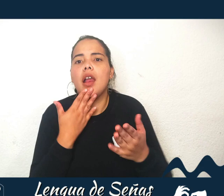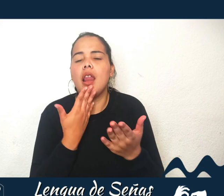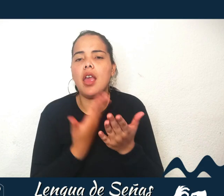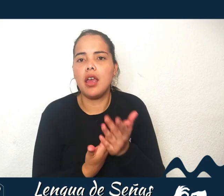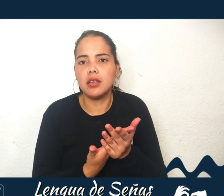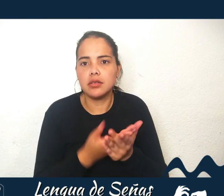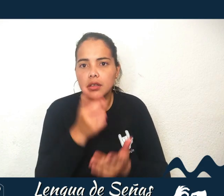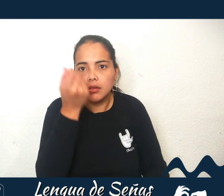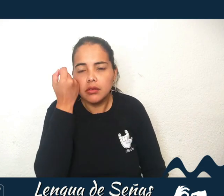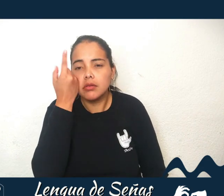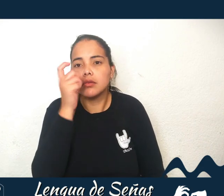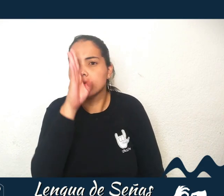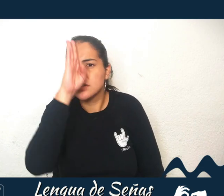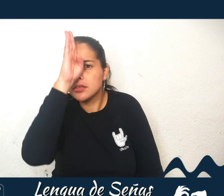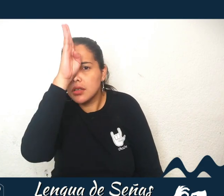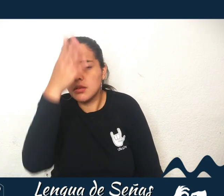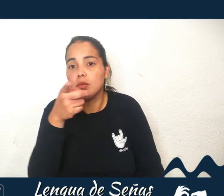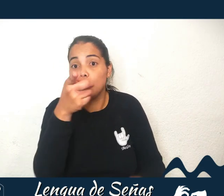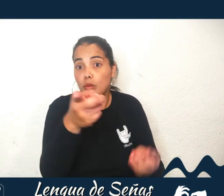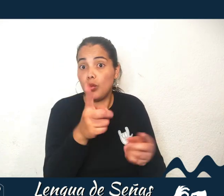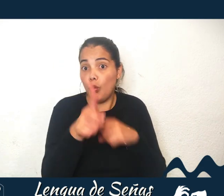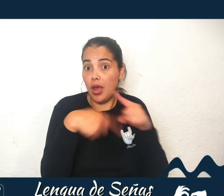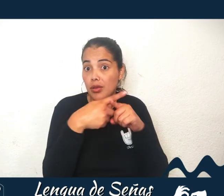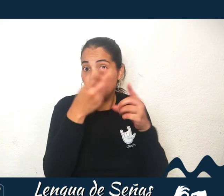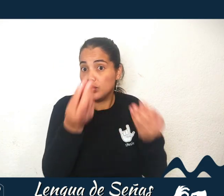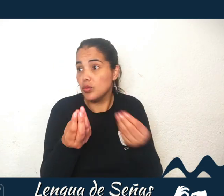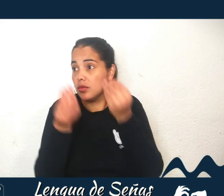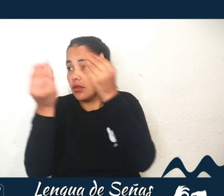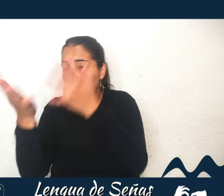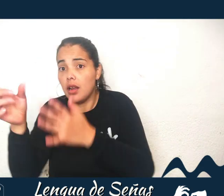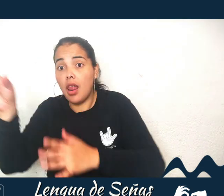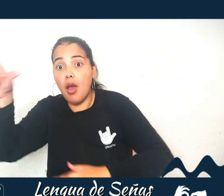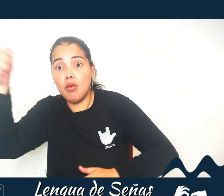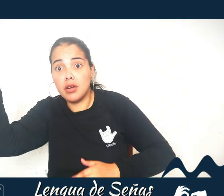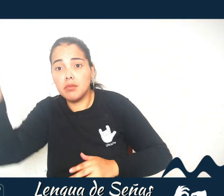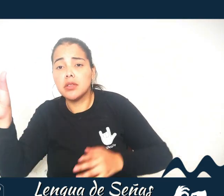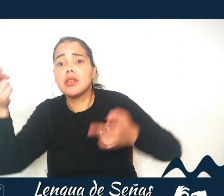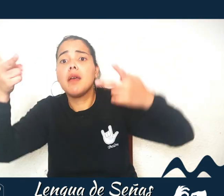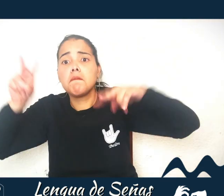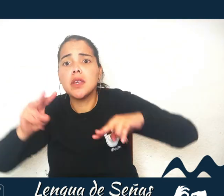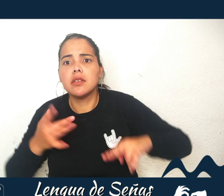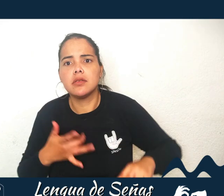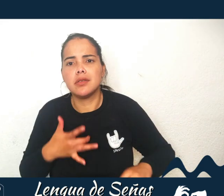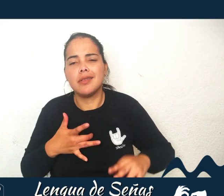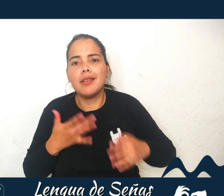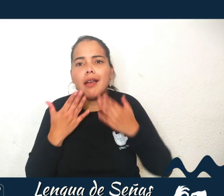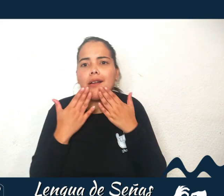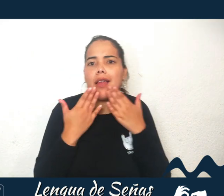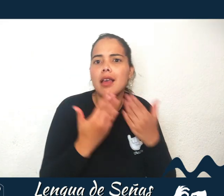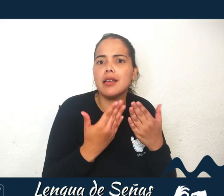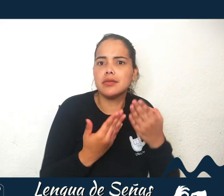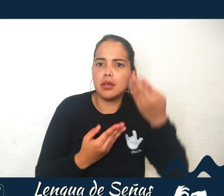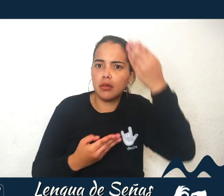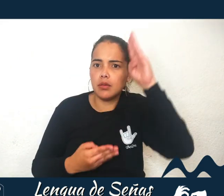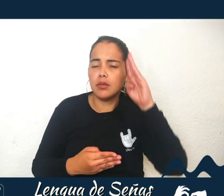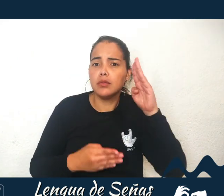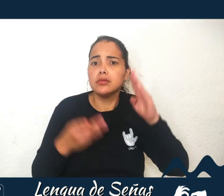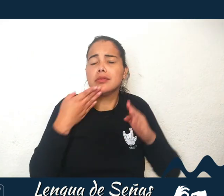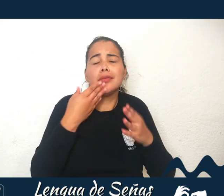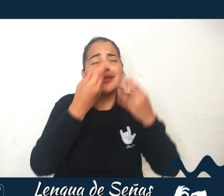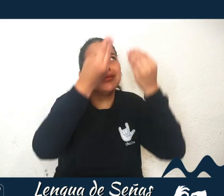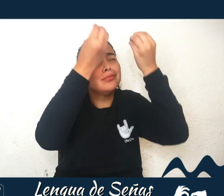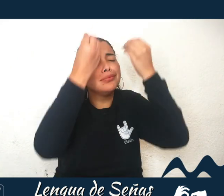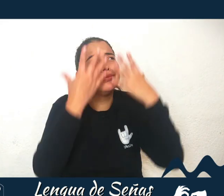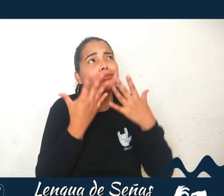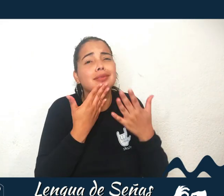que esa persona que está dando la ofrenda ha recibido como obviamente obra de Dios y provisión de Dios